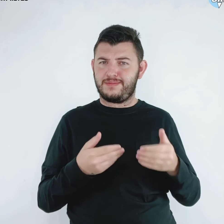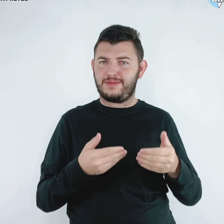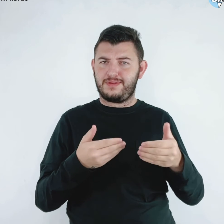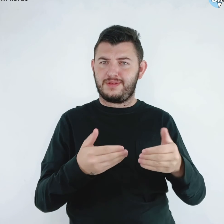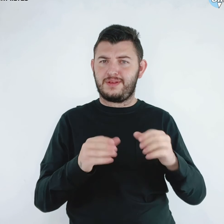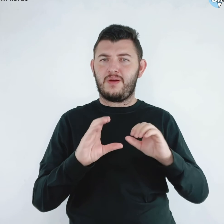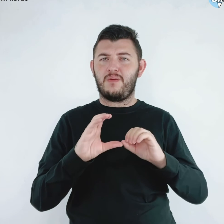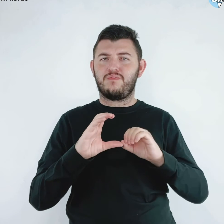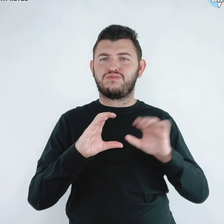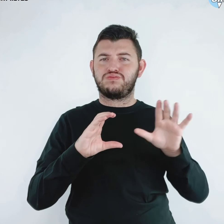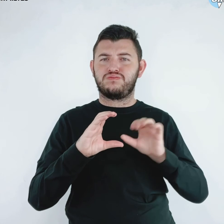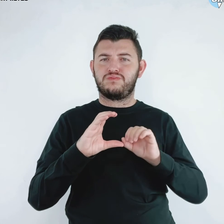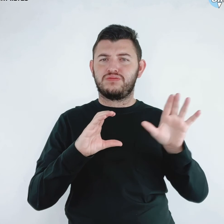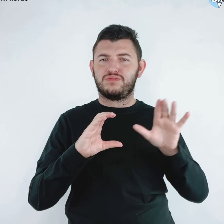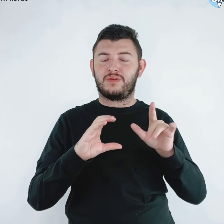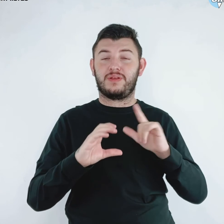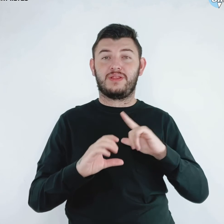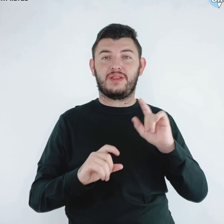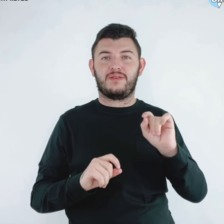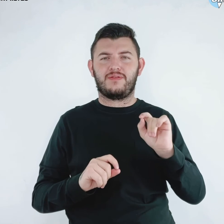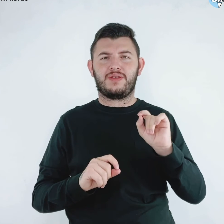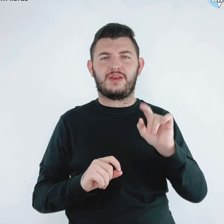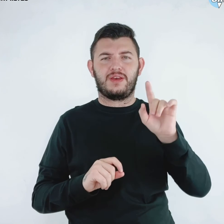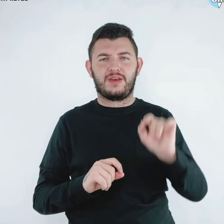tecnologia teve rebaixamento de